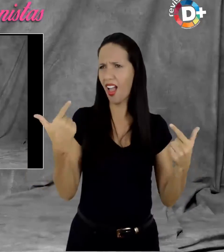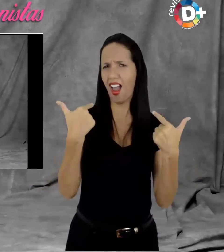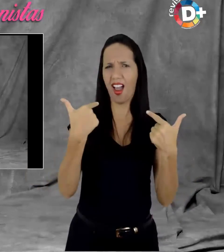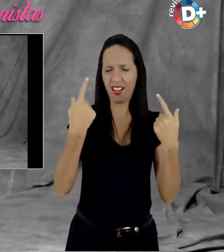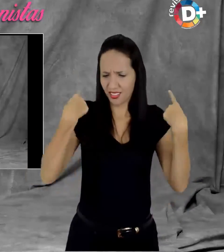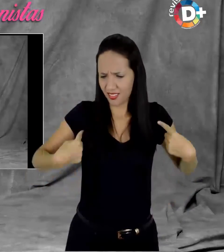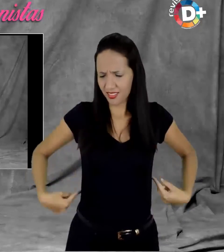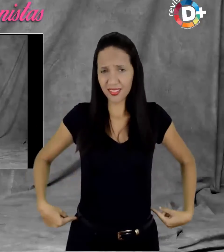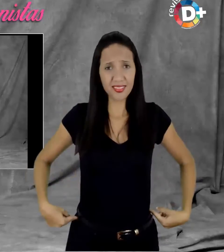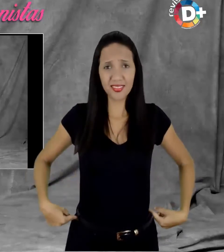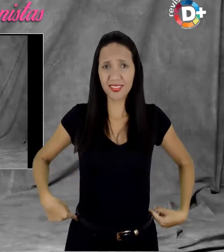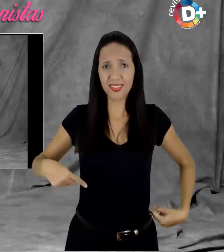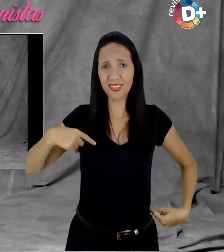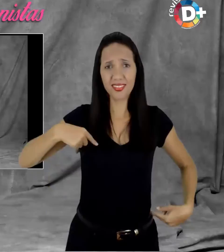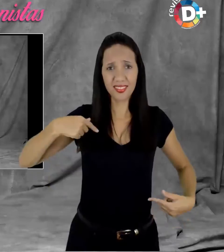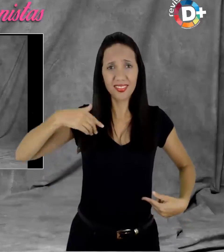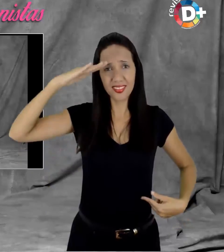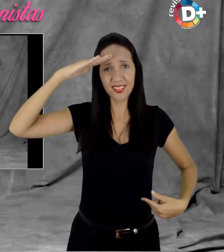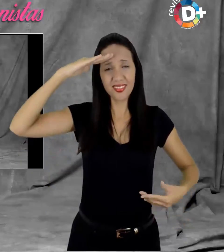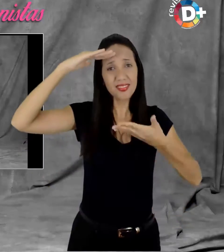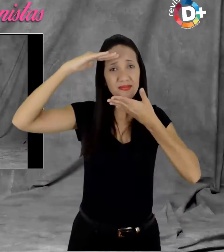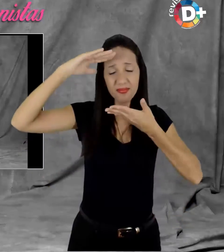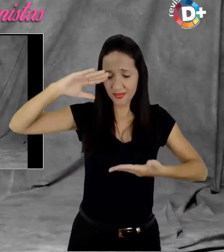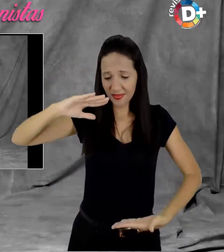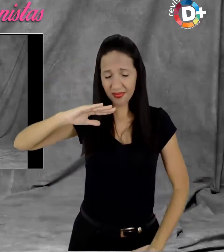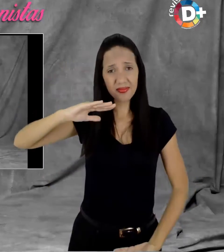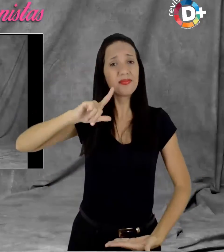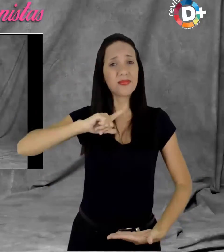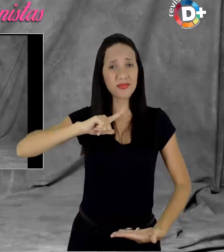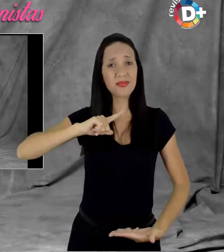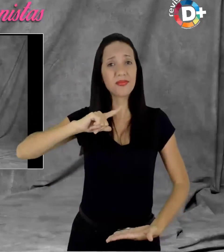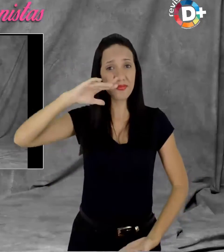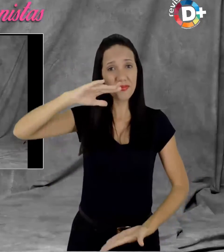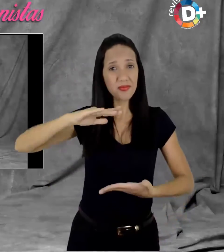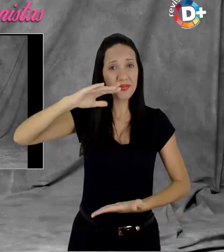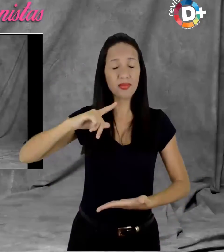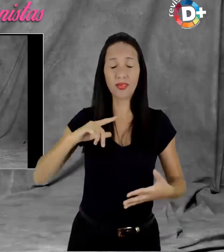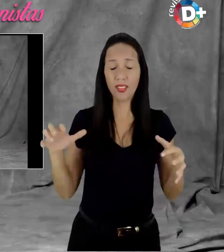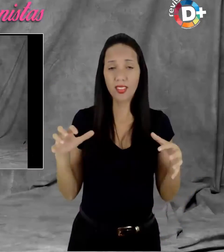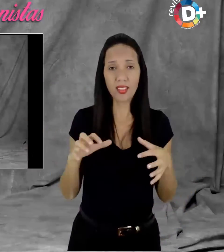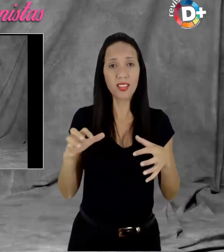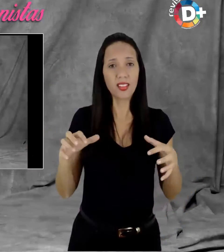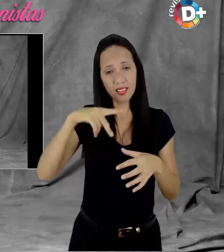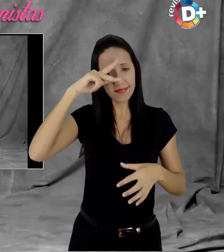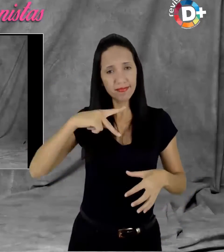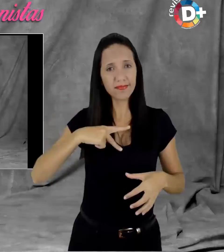nossa imagem é diferente, até bizarra, porque nossos corpos e faces, conforme as sequelas, são